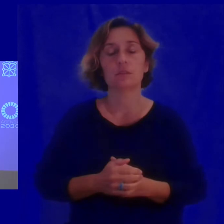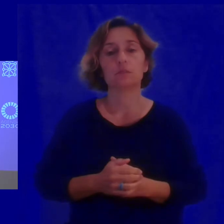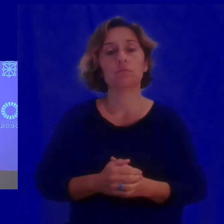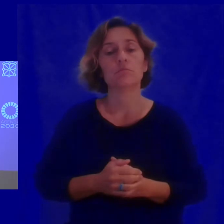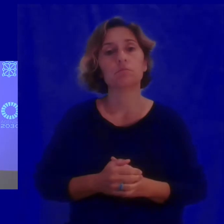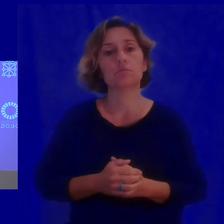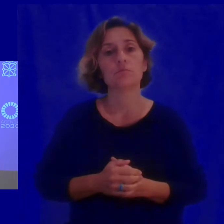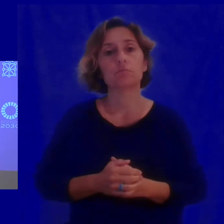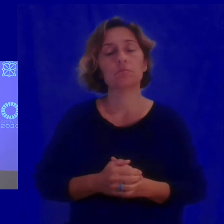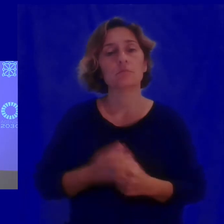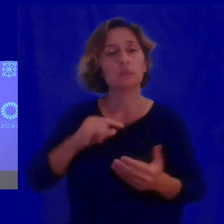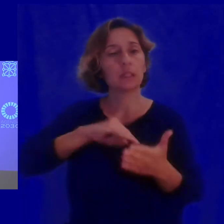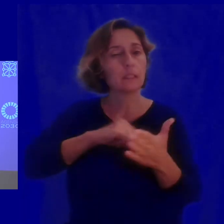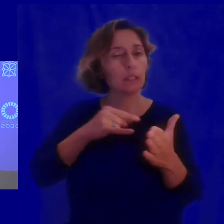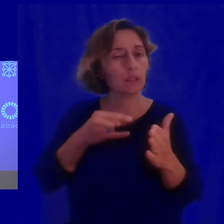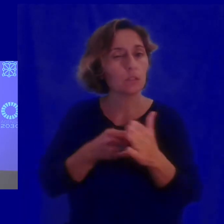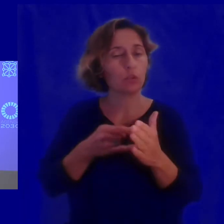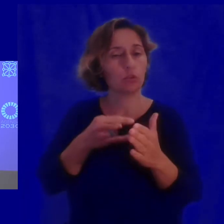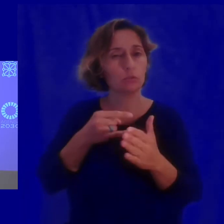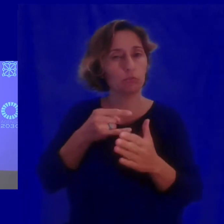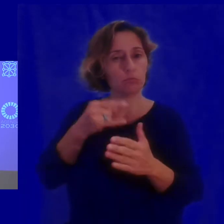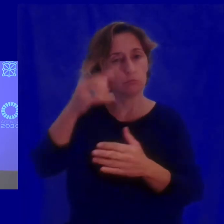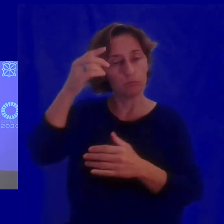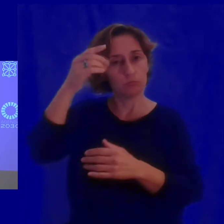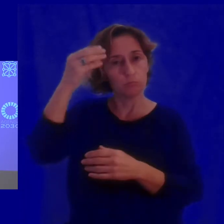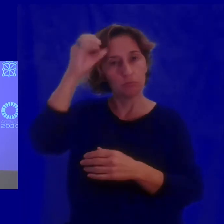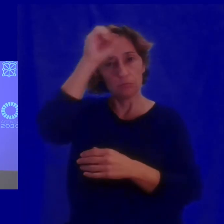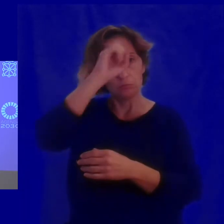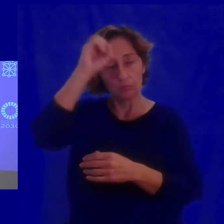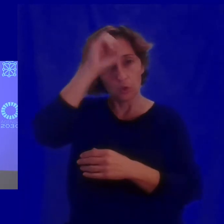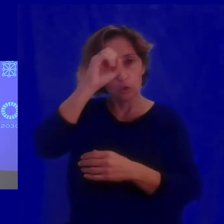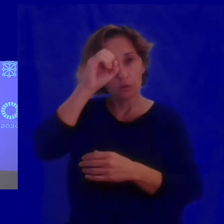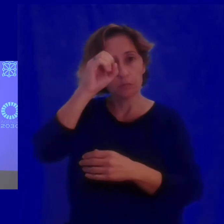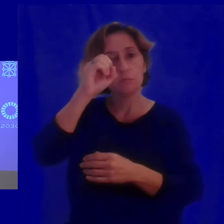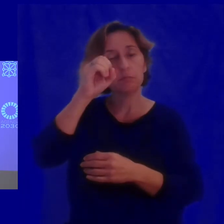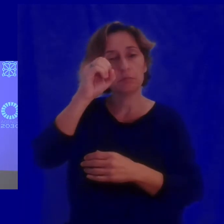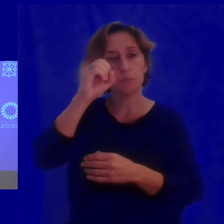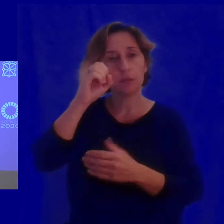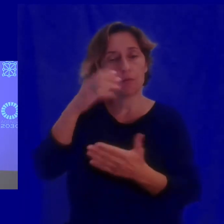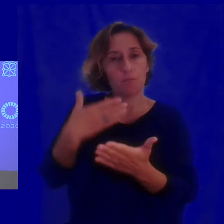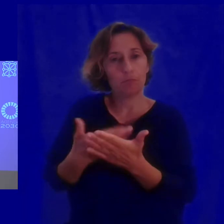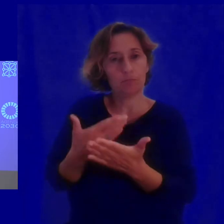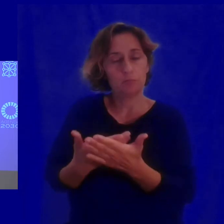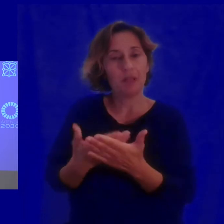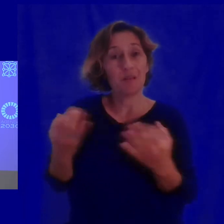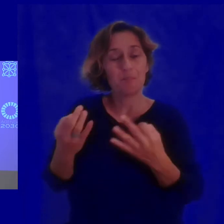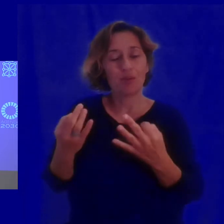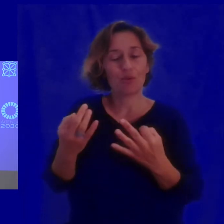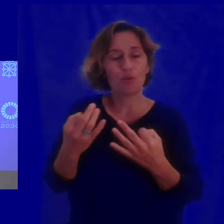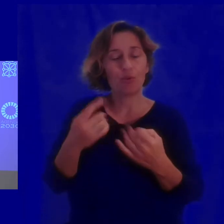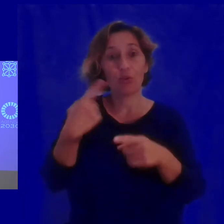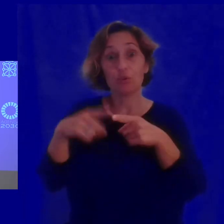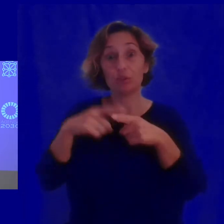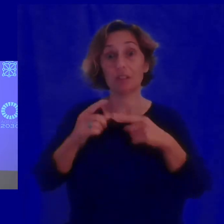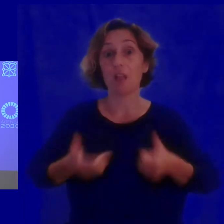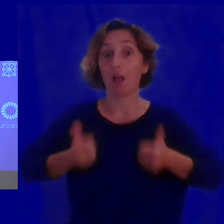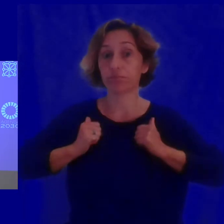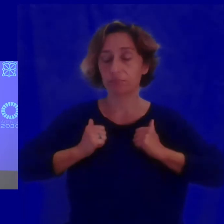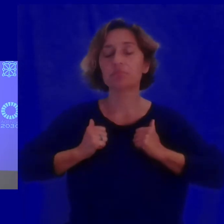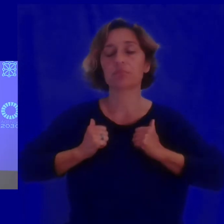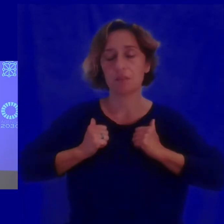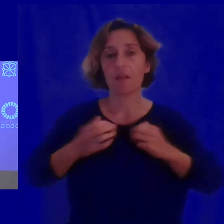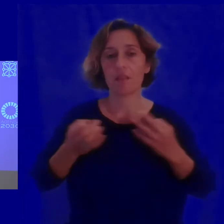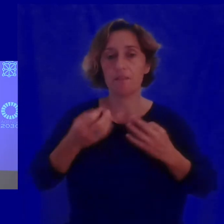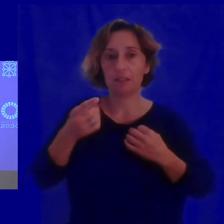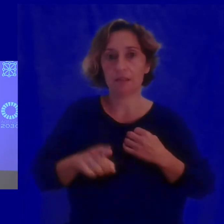razonamientos muy técnicos, pero también aplicar lecciones aprendidas. A la vista de los últimos datos, los